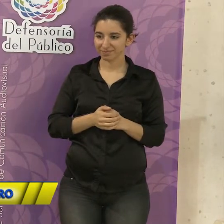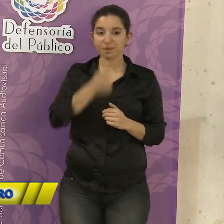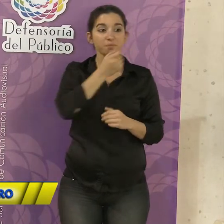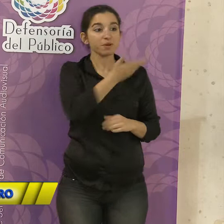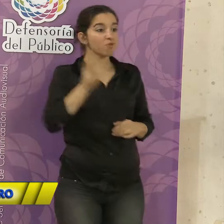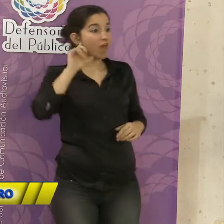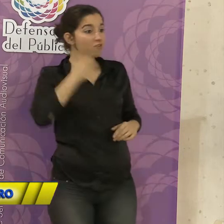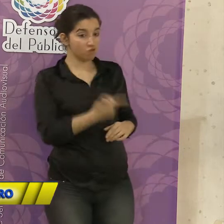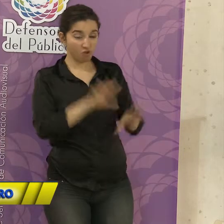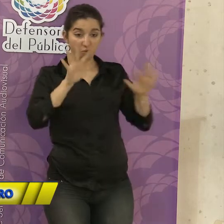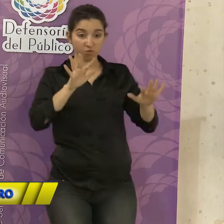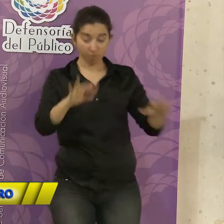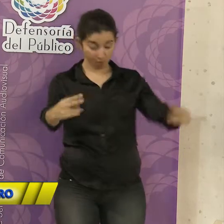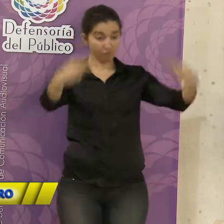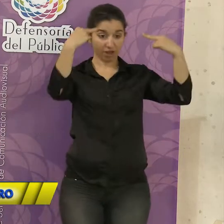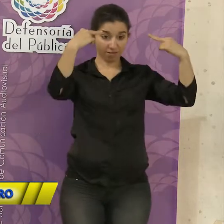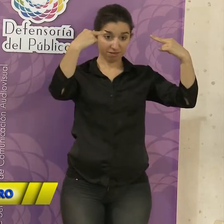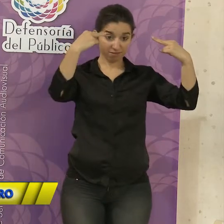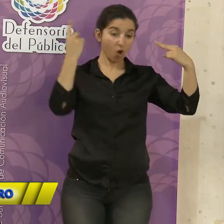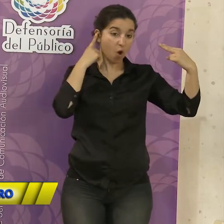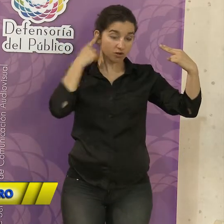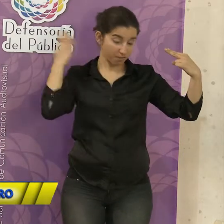los sordos, que se queden así nomás de frente.